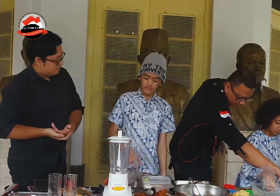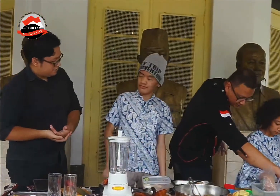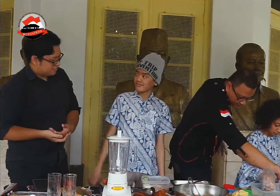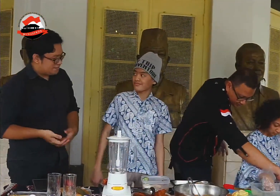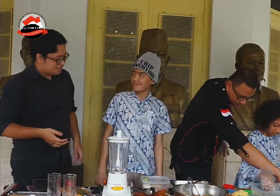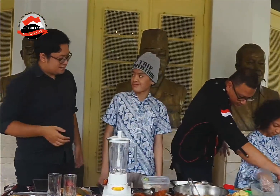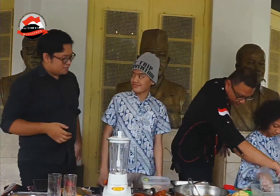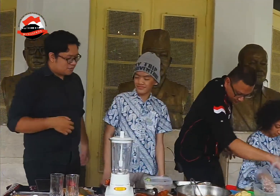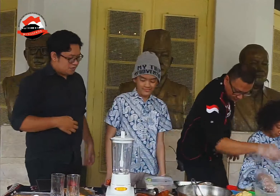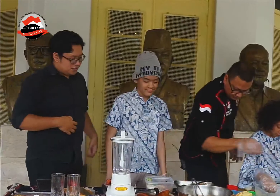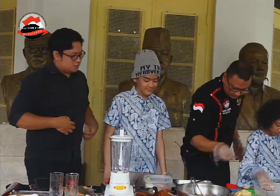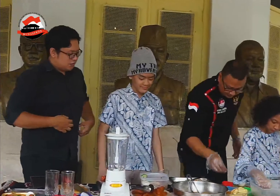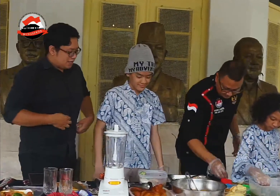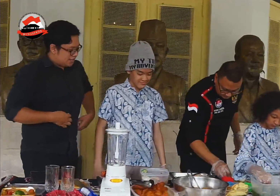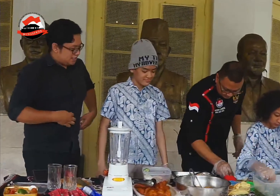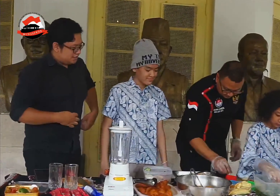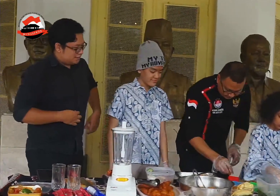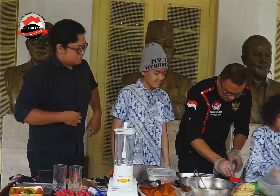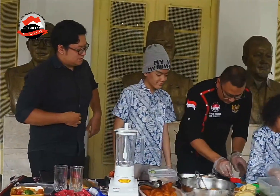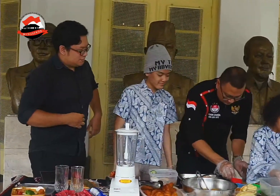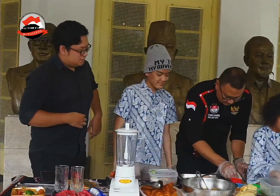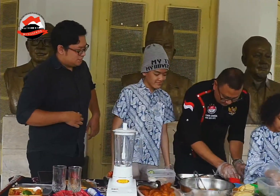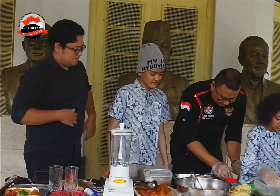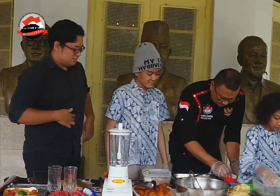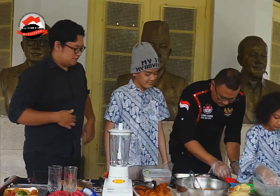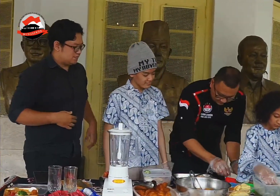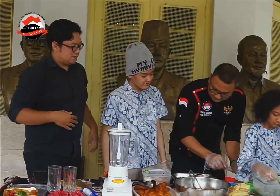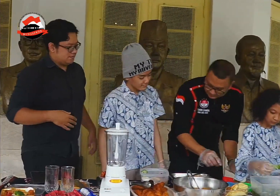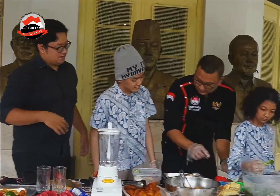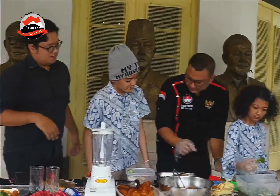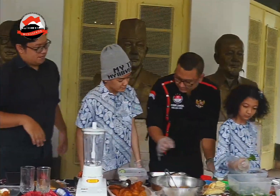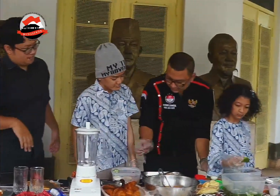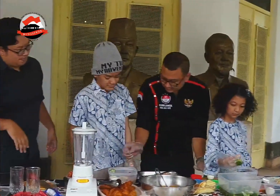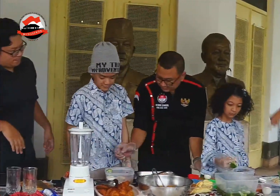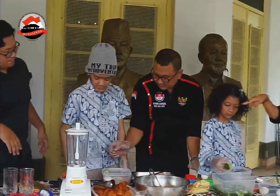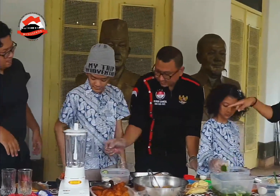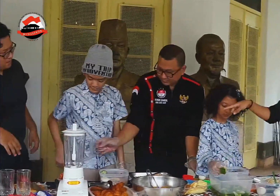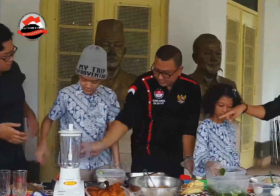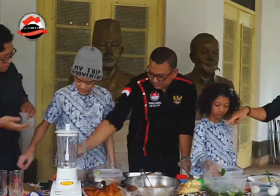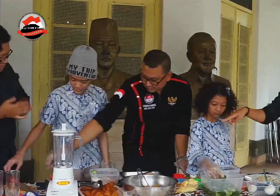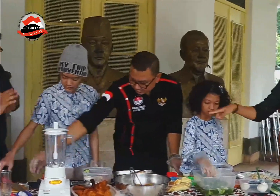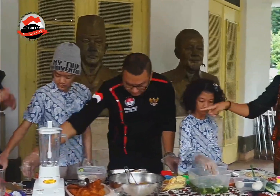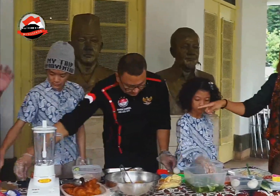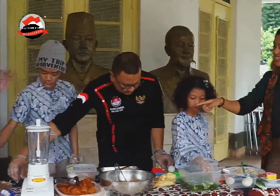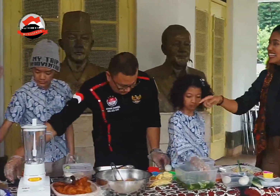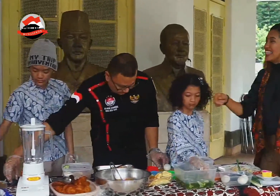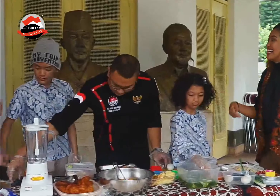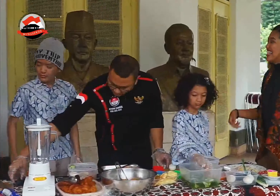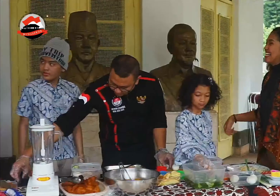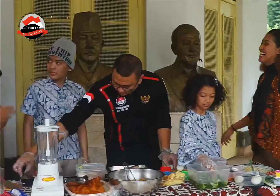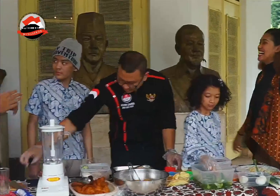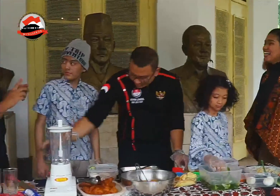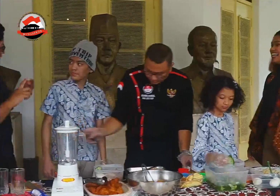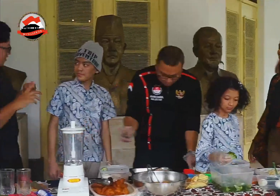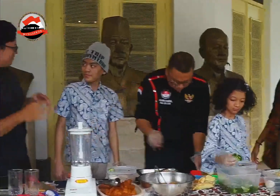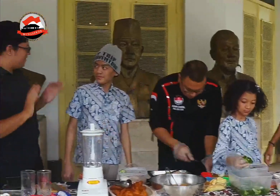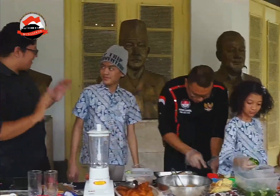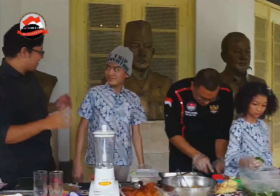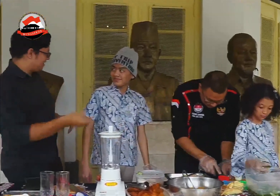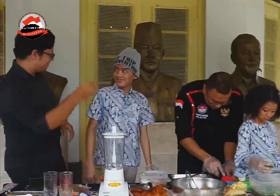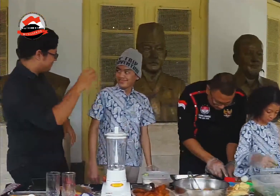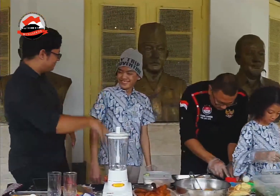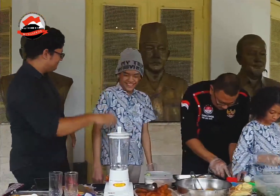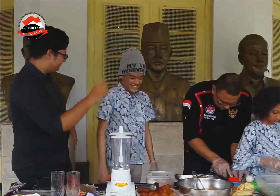Matanya sudah? Sama sih, brokoli suka. Brokoli ya, brokoli. Berarti harus banyak dong, kurang tuh kurang. Ayo, tambah lagi